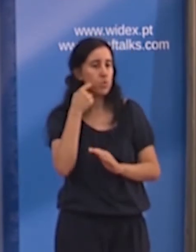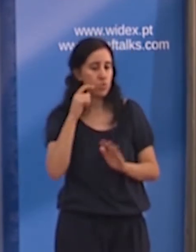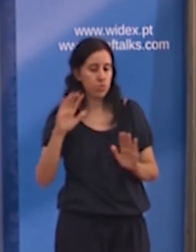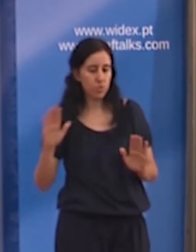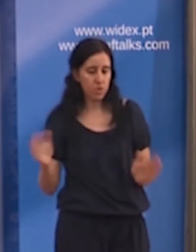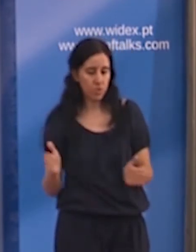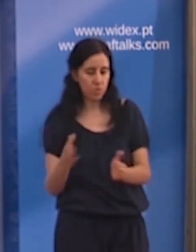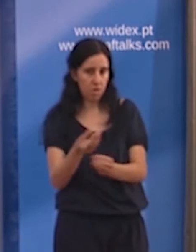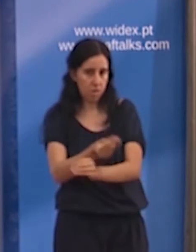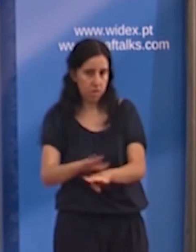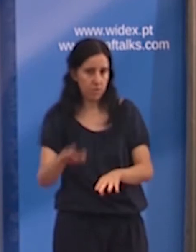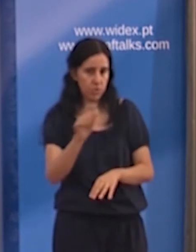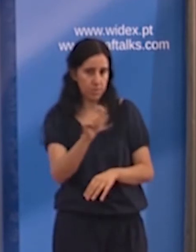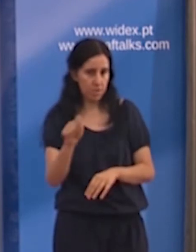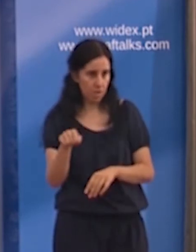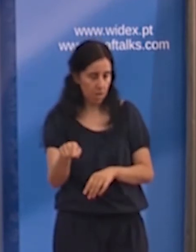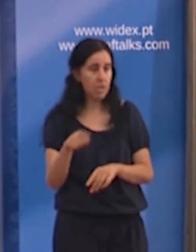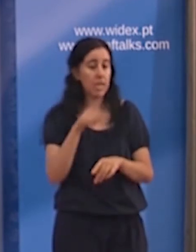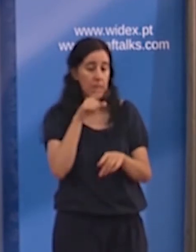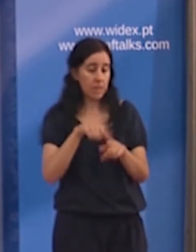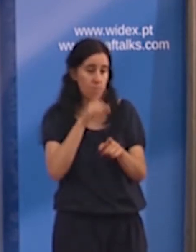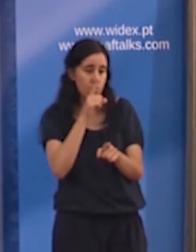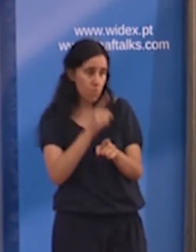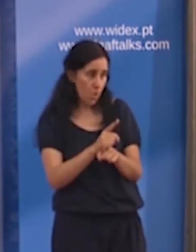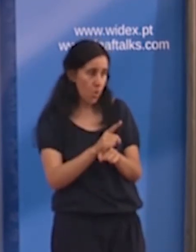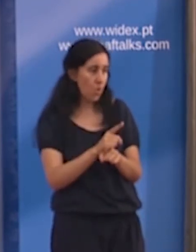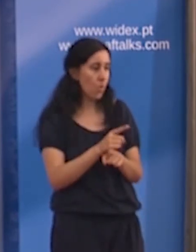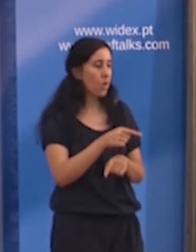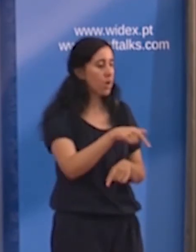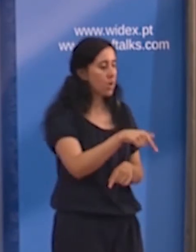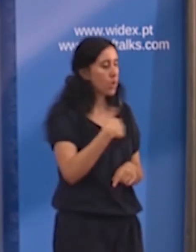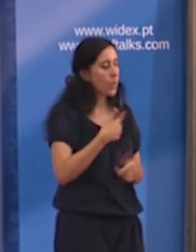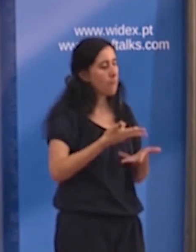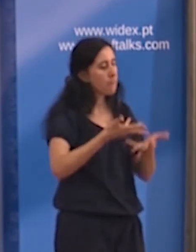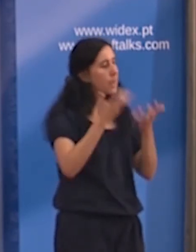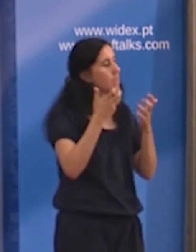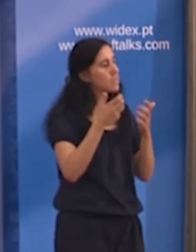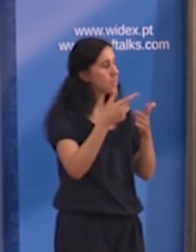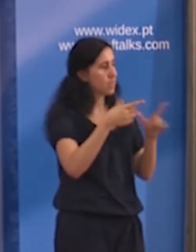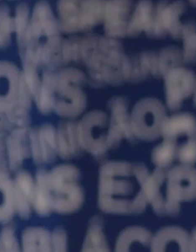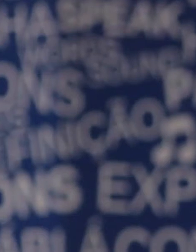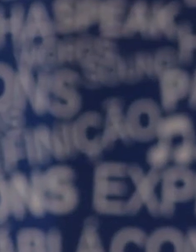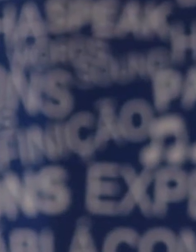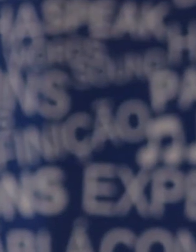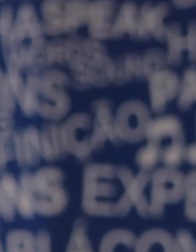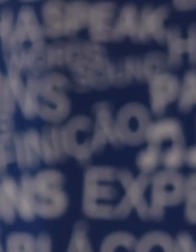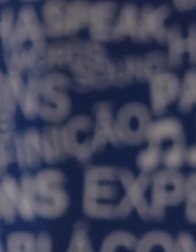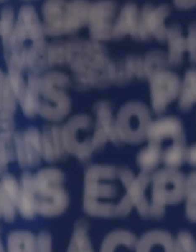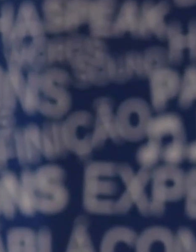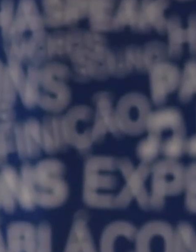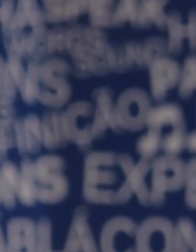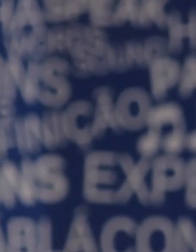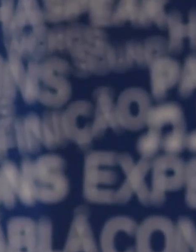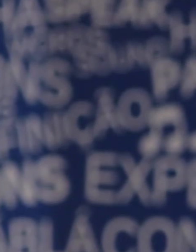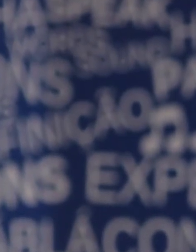de infância especial e ao mesmo tempo quis aprender a língua gestual. Não porque tivesse